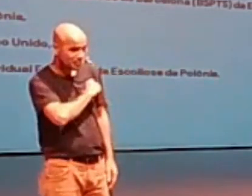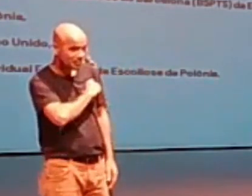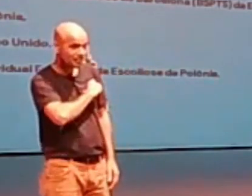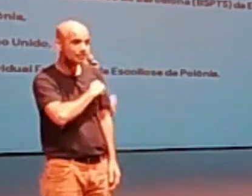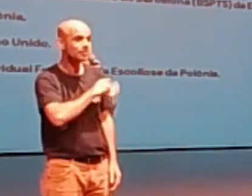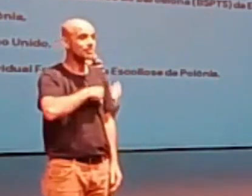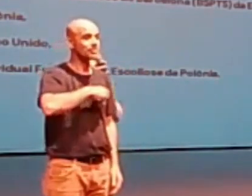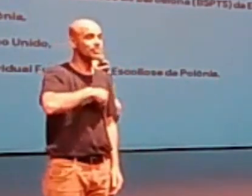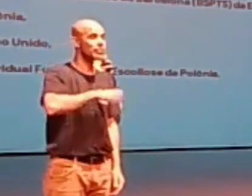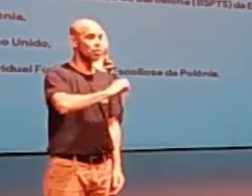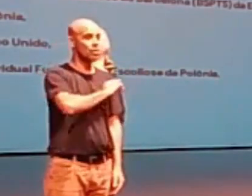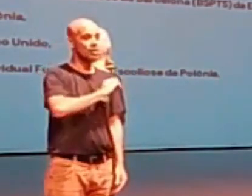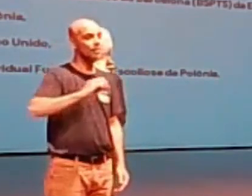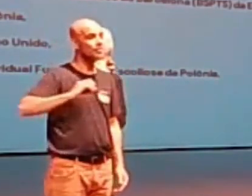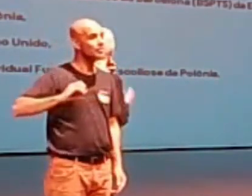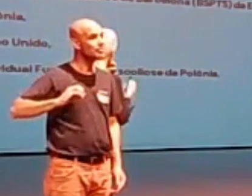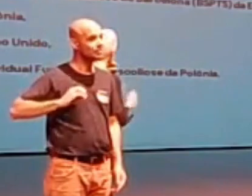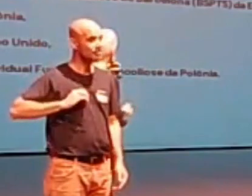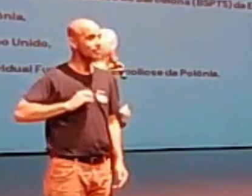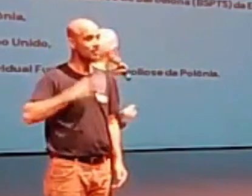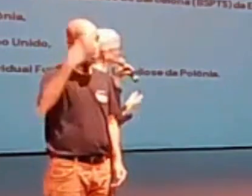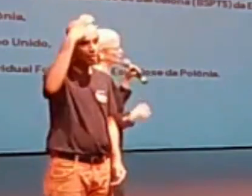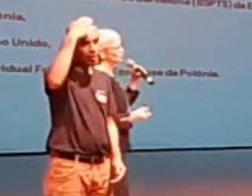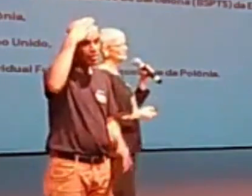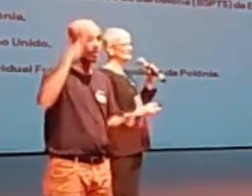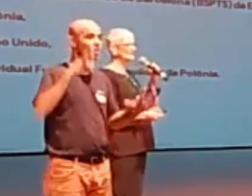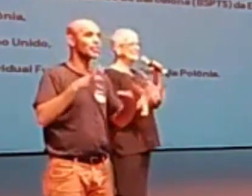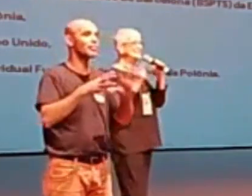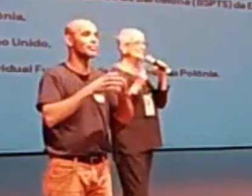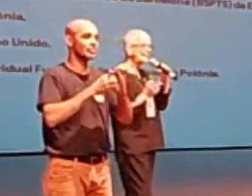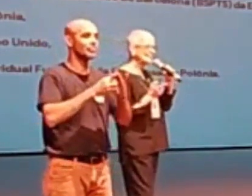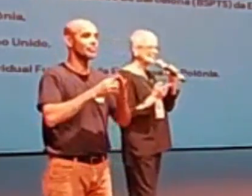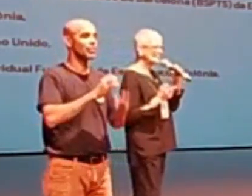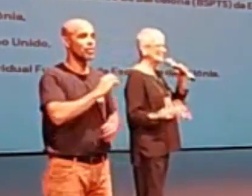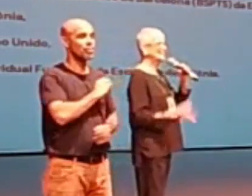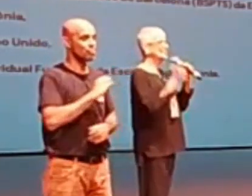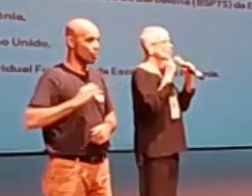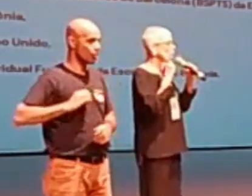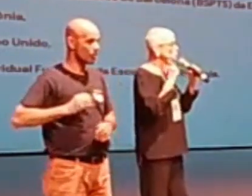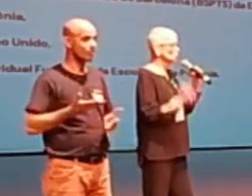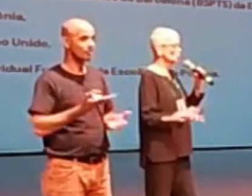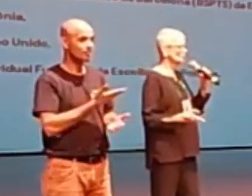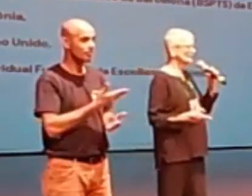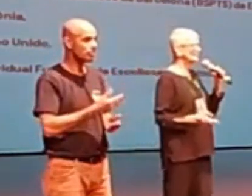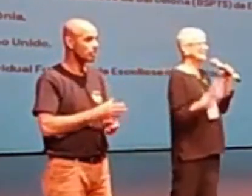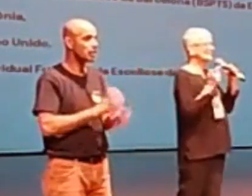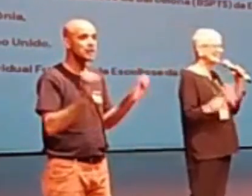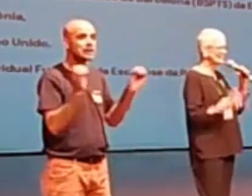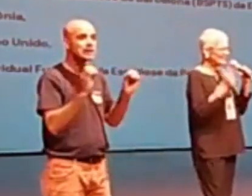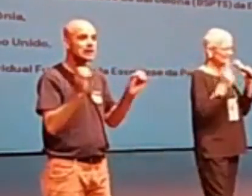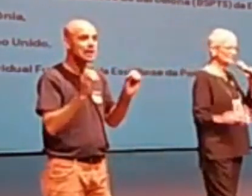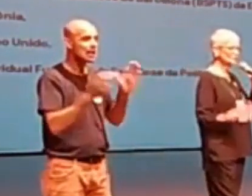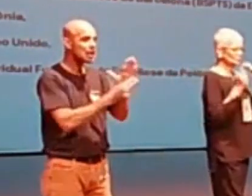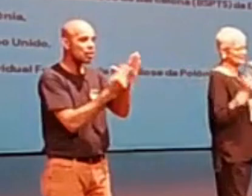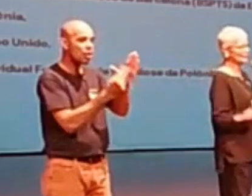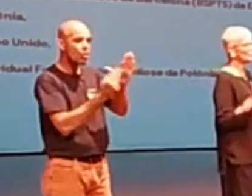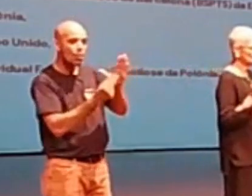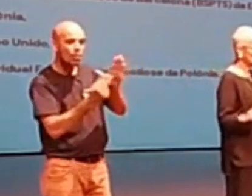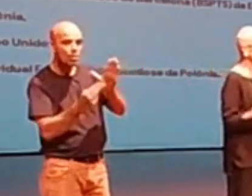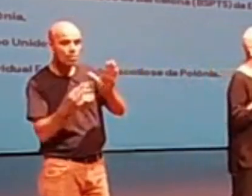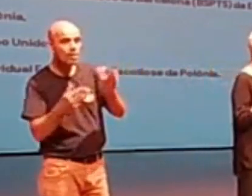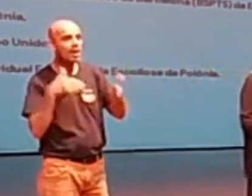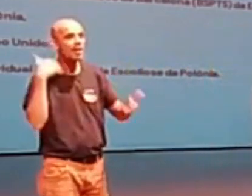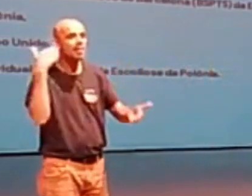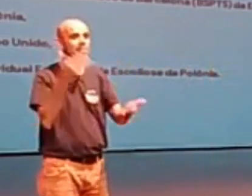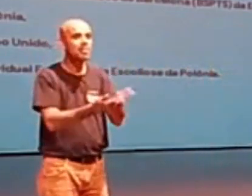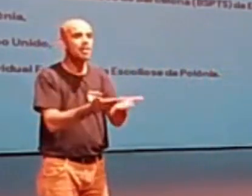da Polônia. SciShift, do Reino Unido. FITS, da Polônia. Nada, nenhum nome, nada além disso, até o